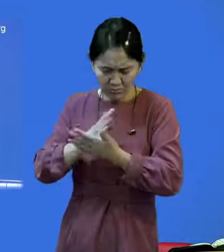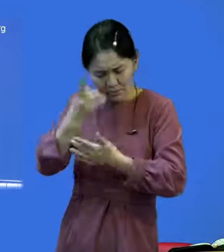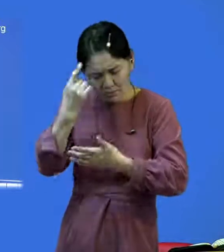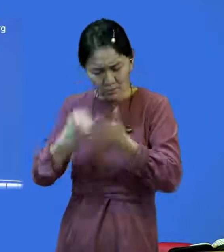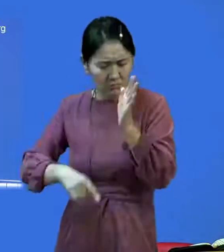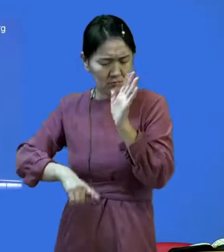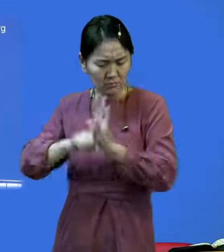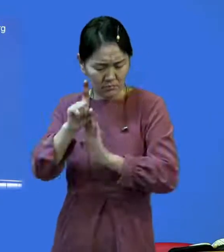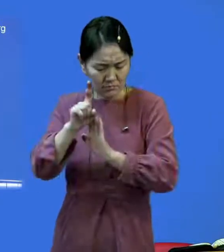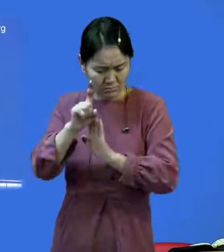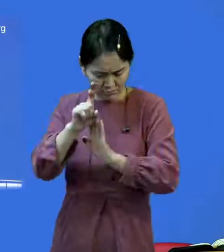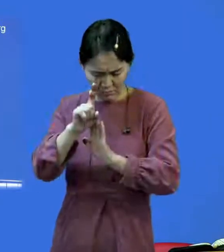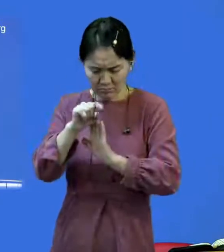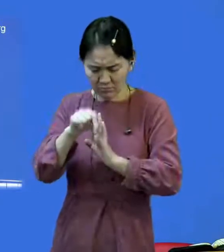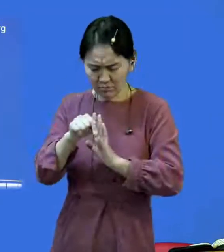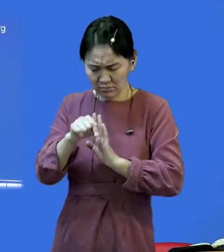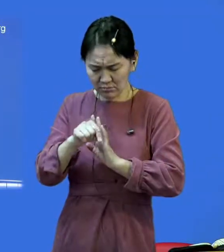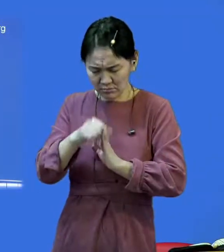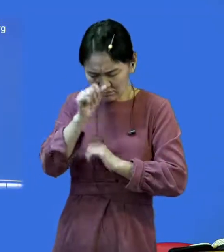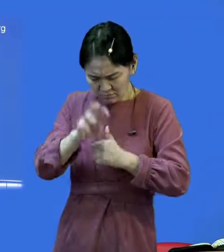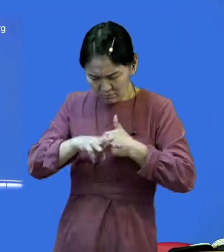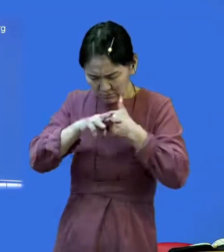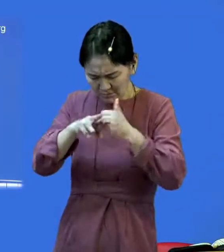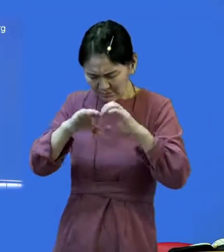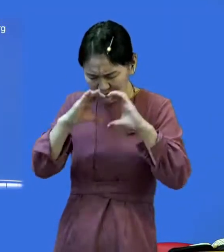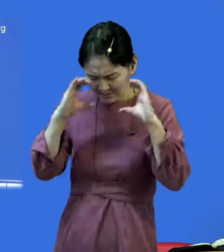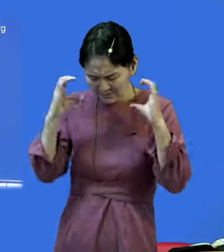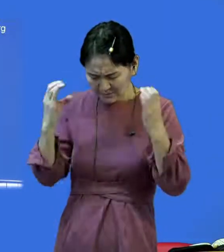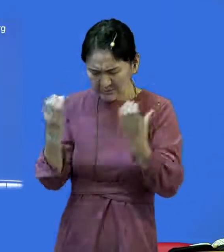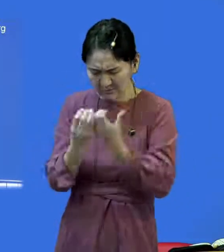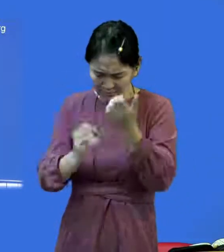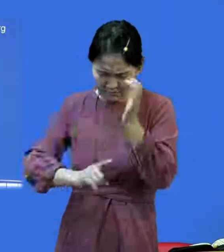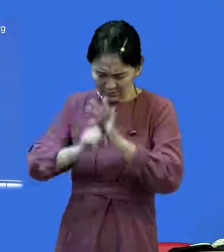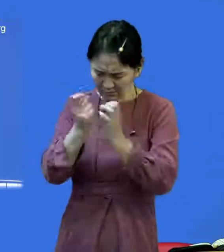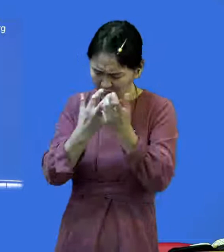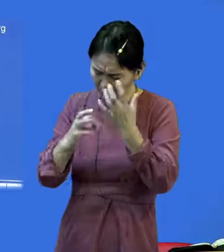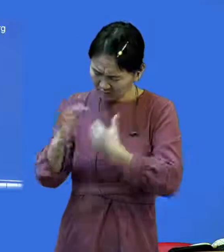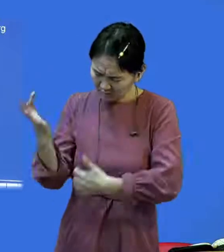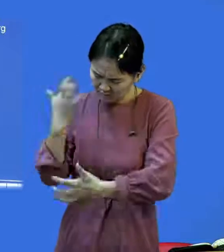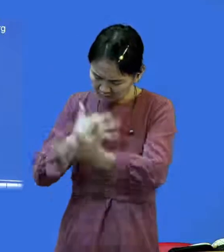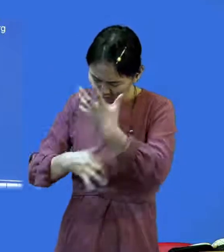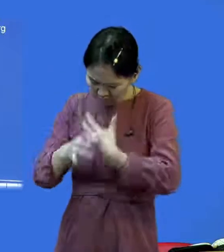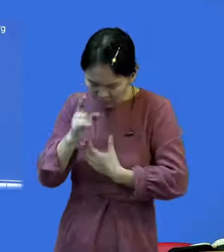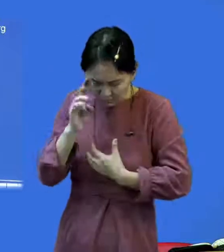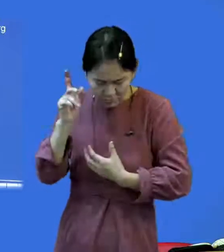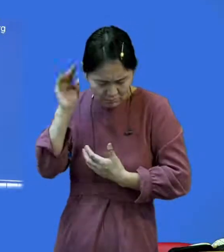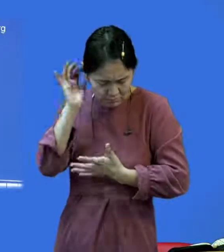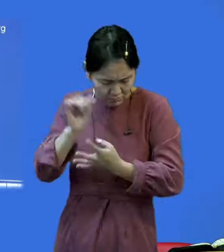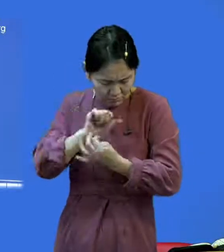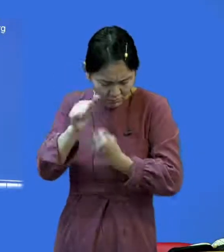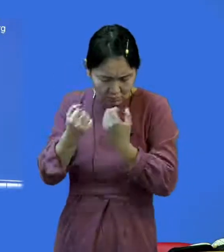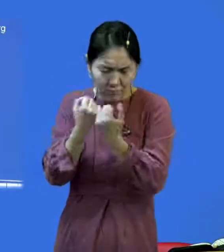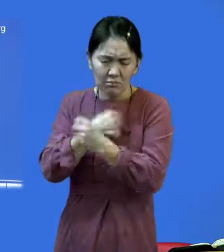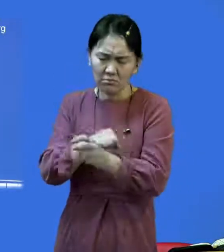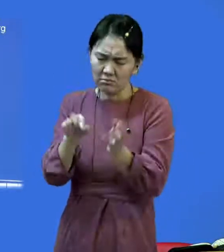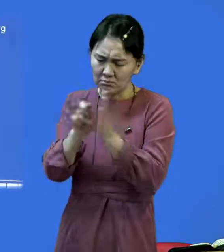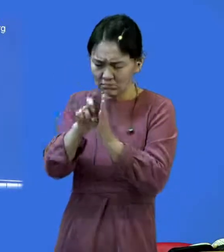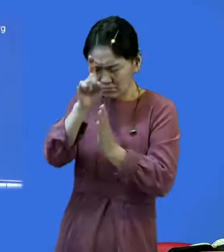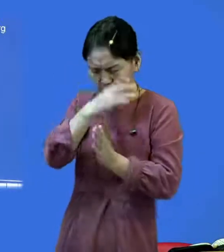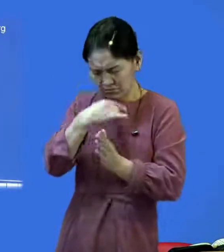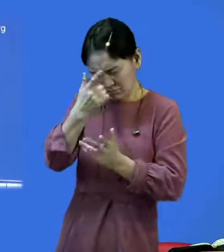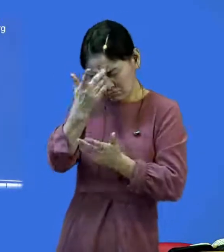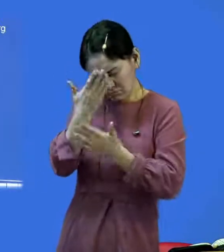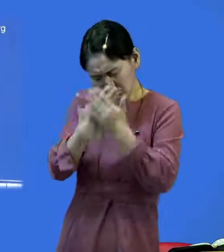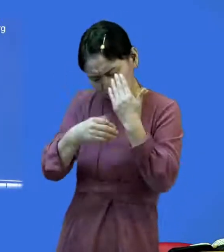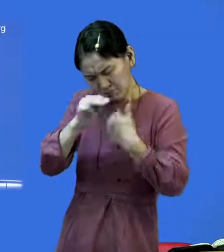Маргаашнаас ахуулаад эхэлж байгаа энэ удаагийн сайн мэдээний семинар дээр жигсэн олон хүмүүс аврагдаж чадхаар эзэн таны төлөө эзэн танд